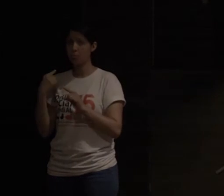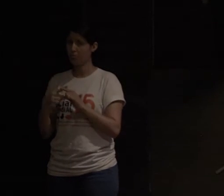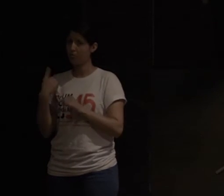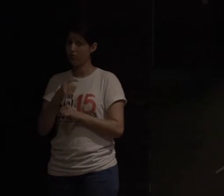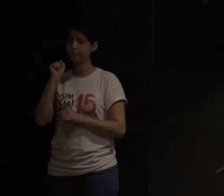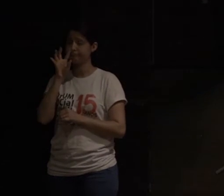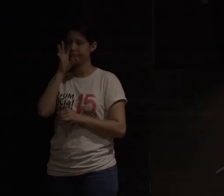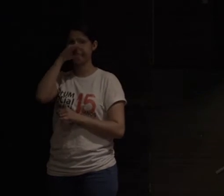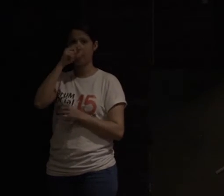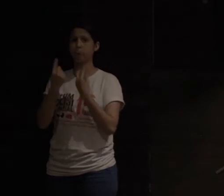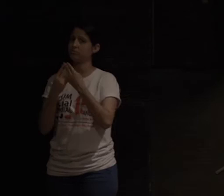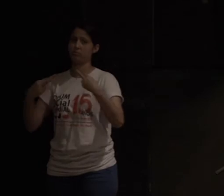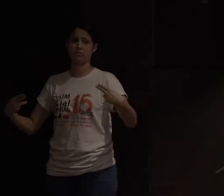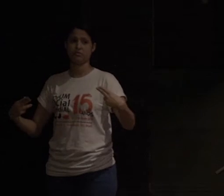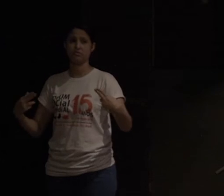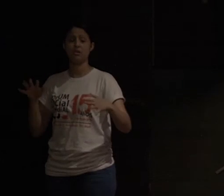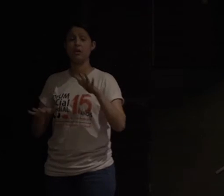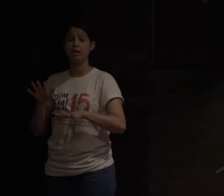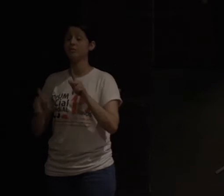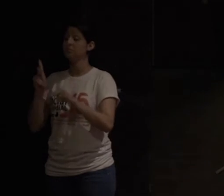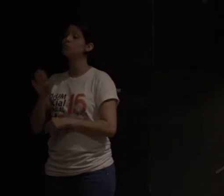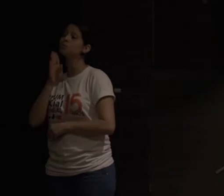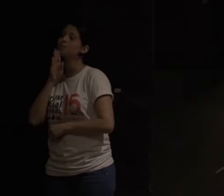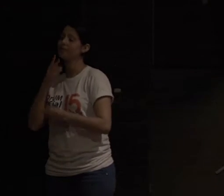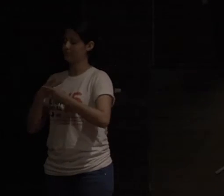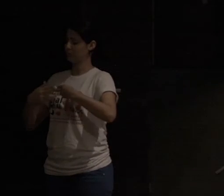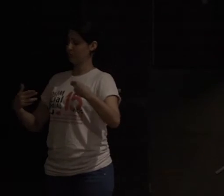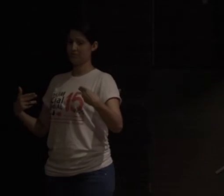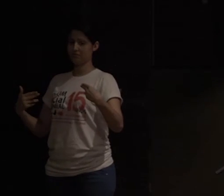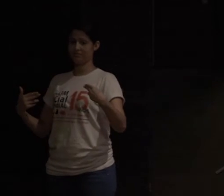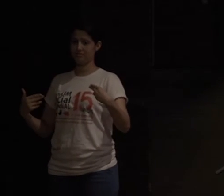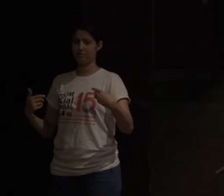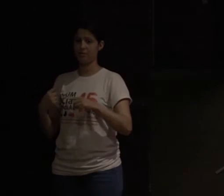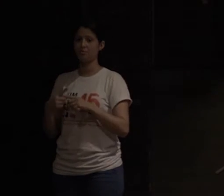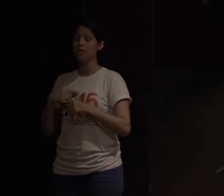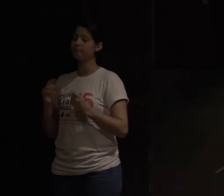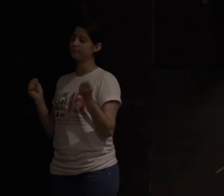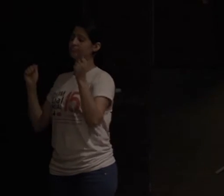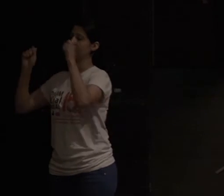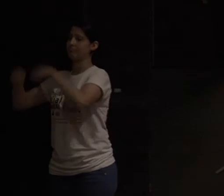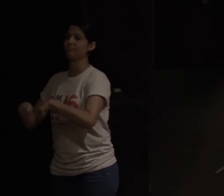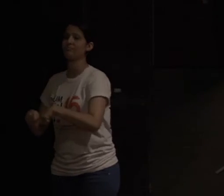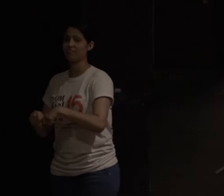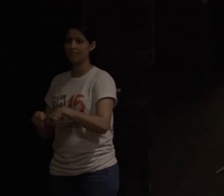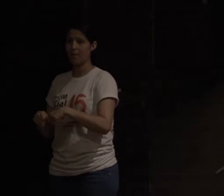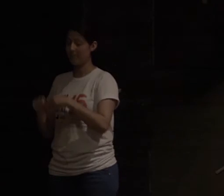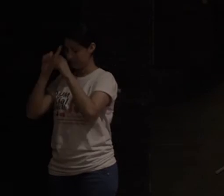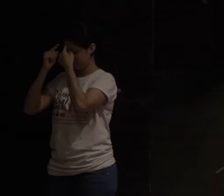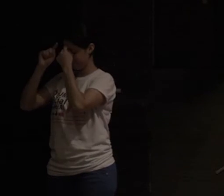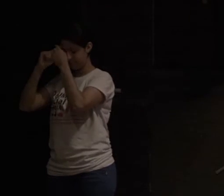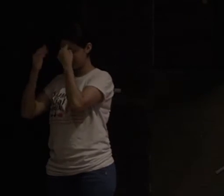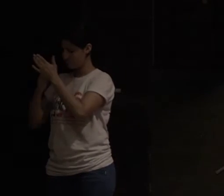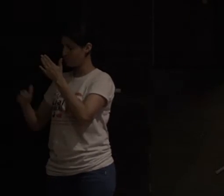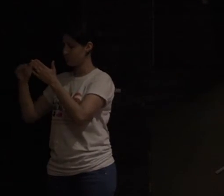ignorantes. Porque o conhecimento hegemónico tem essa coisa perversa. É que ele é capaz de nos inculcar a ideia de que